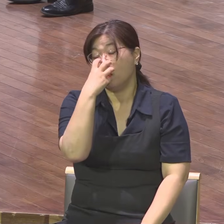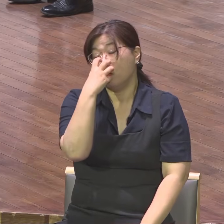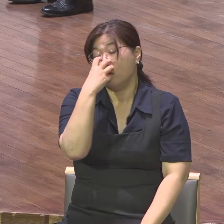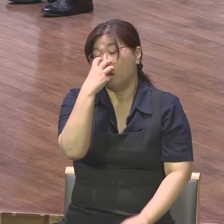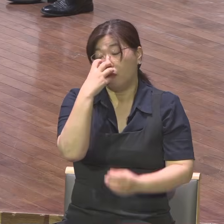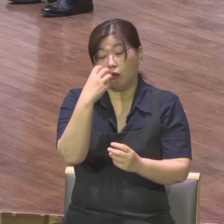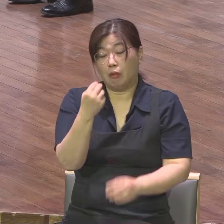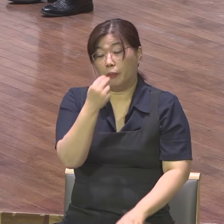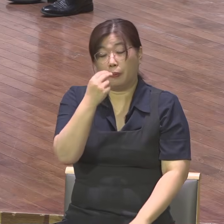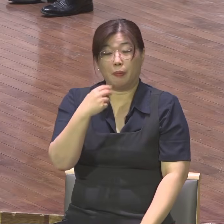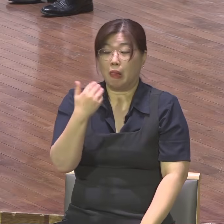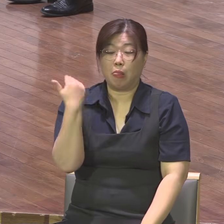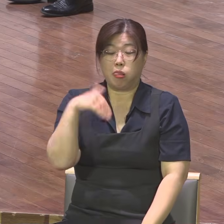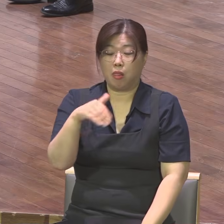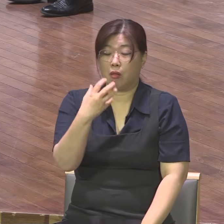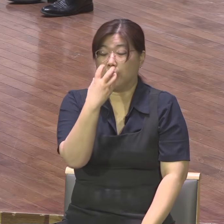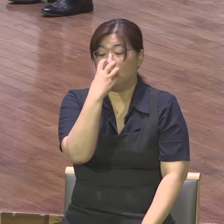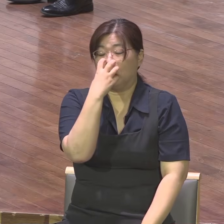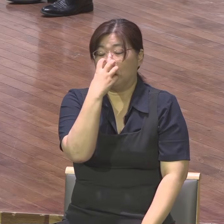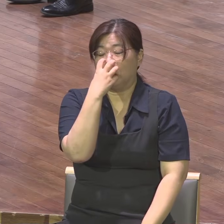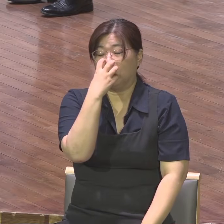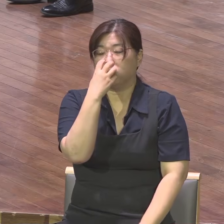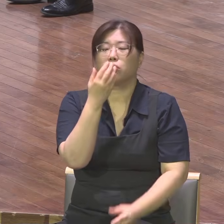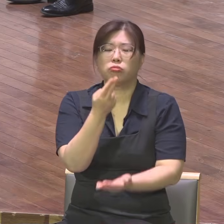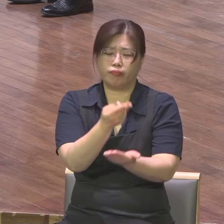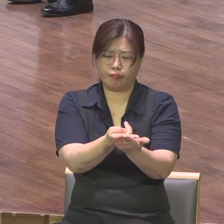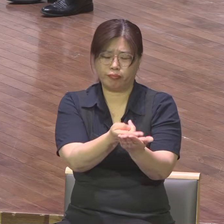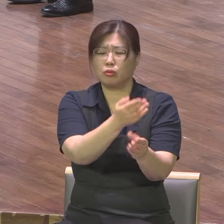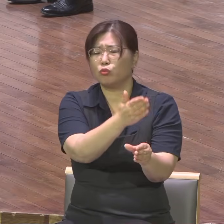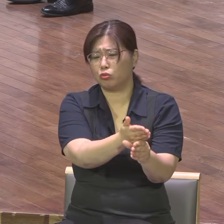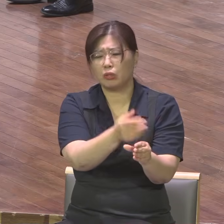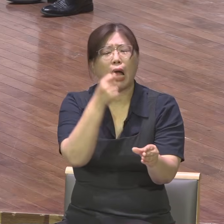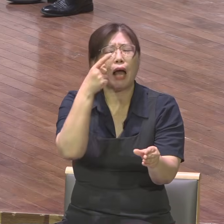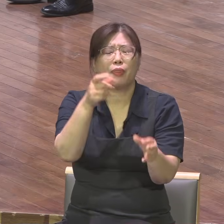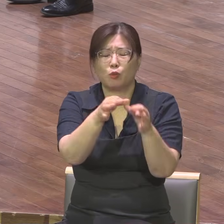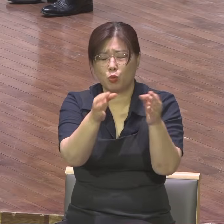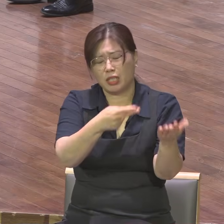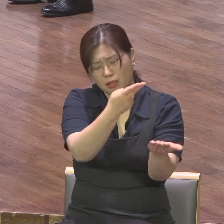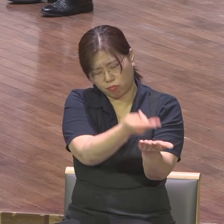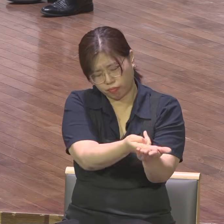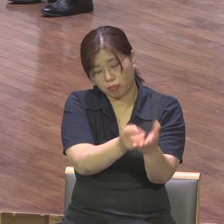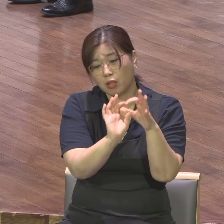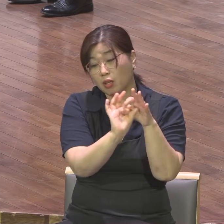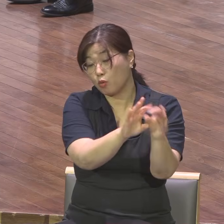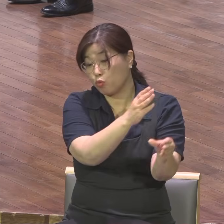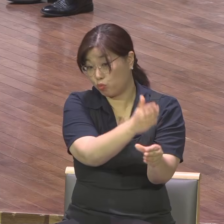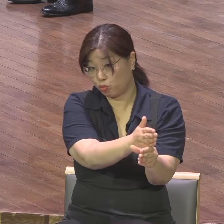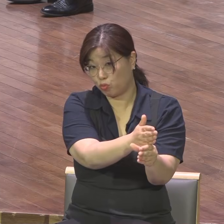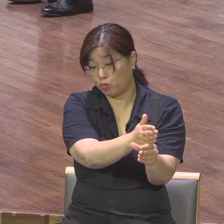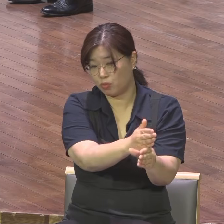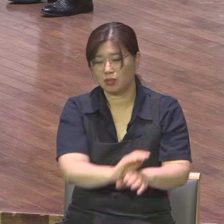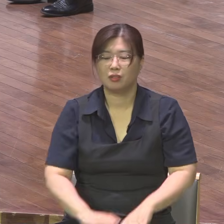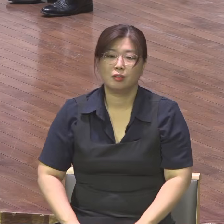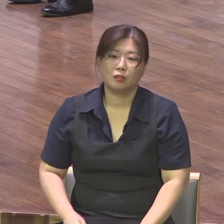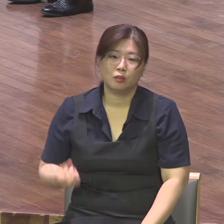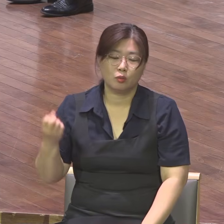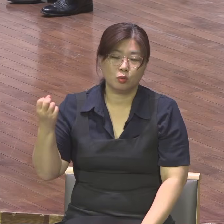있는데 우리 임영희 권사님 부인이죠. 김기영 제가 옛날부터 압니다. 아주